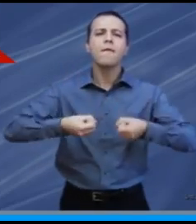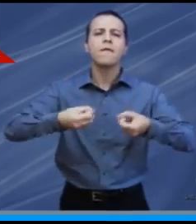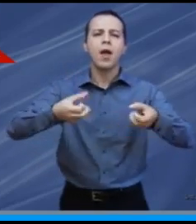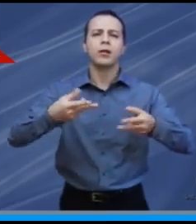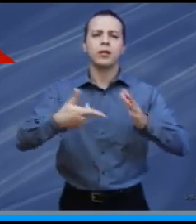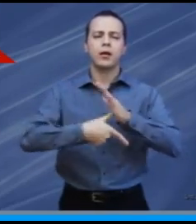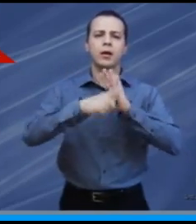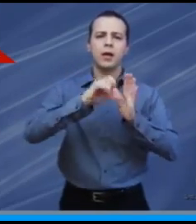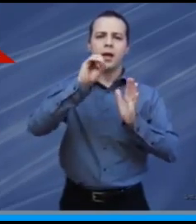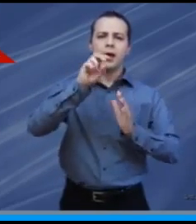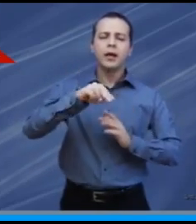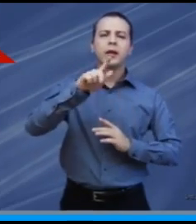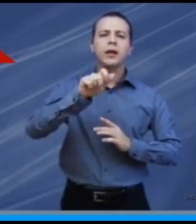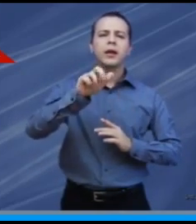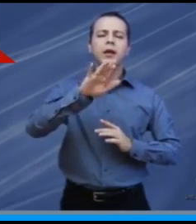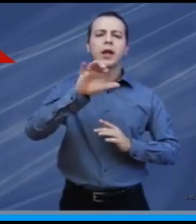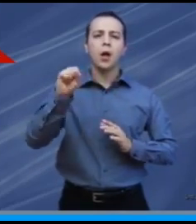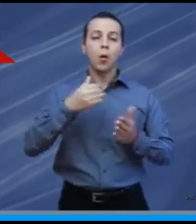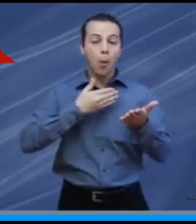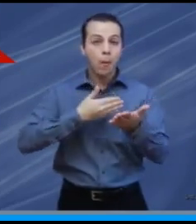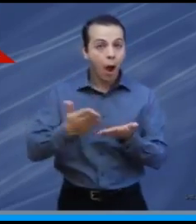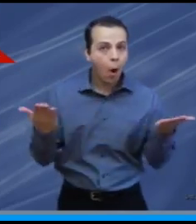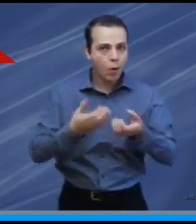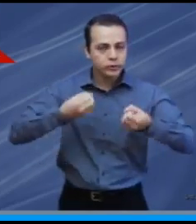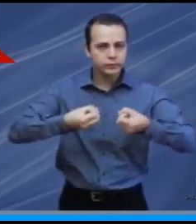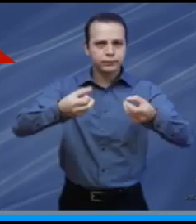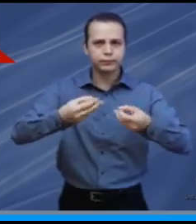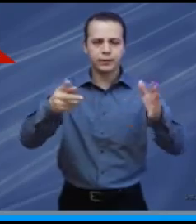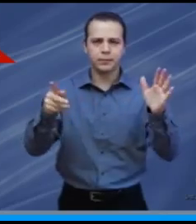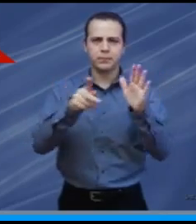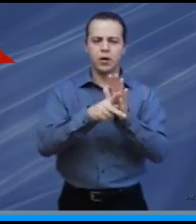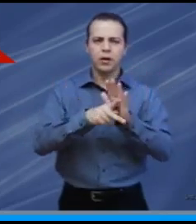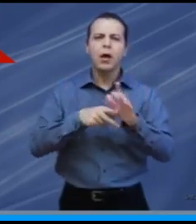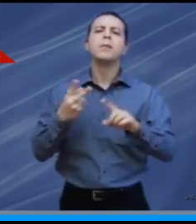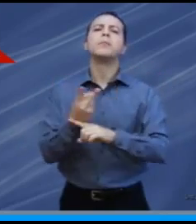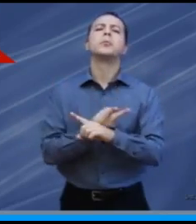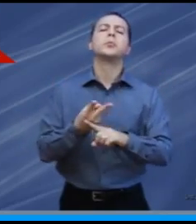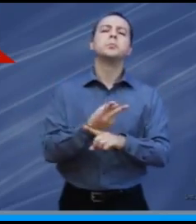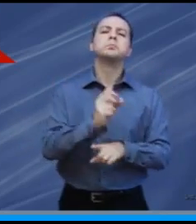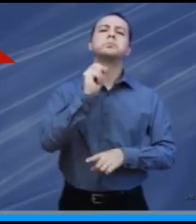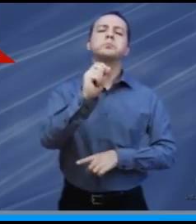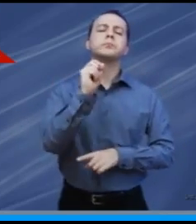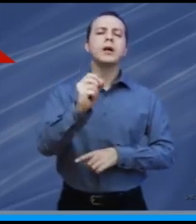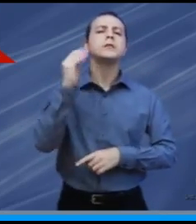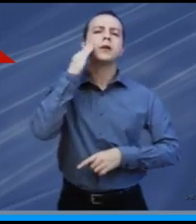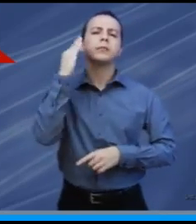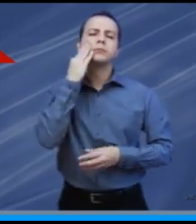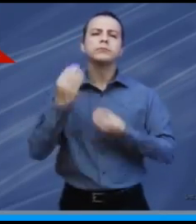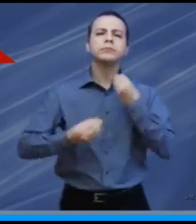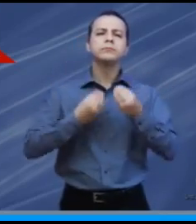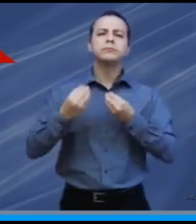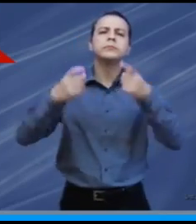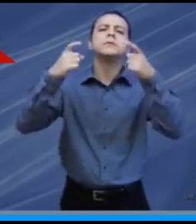de ingressos, que começa hoje, dia 2 de agosto. E ele está procurando o quê? Procurando saber em